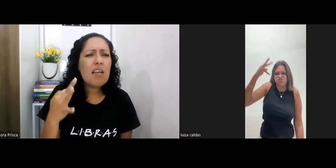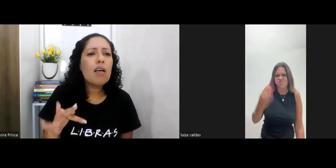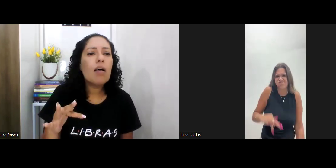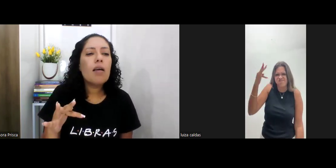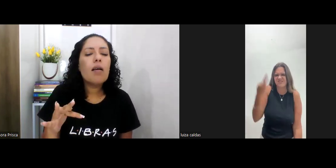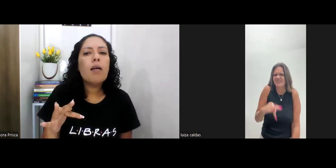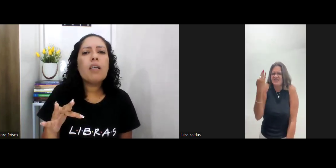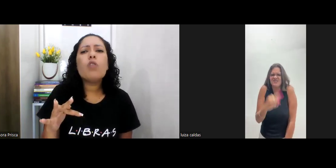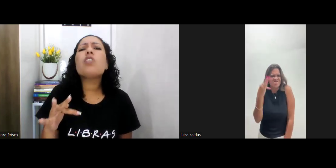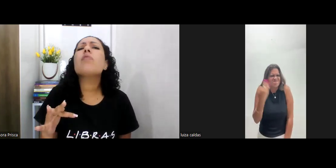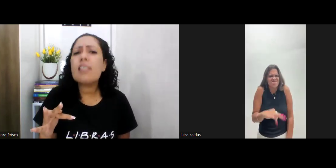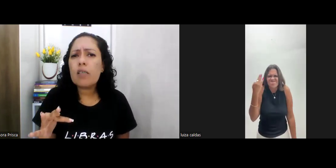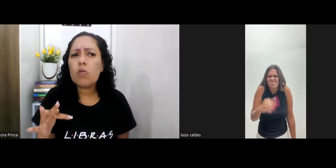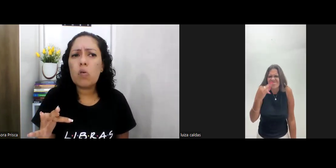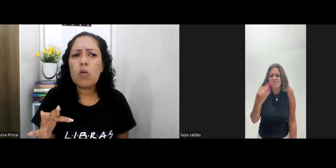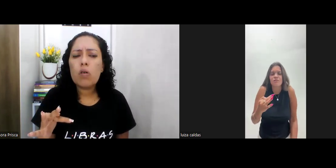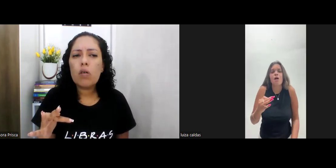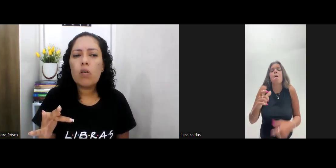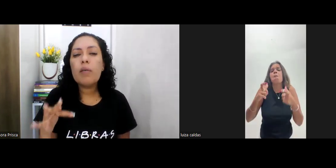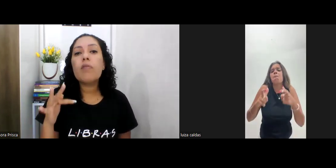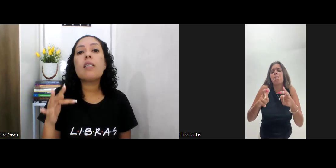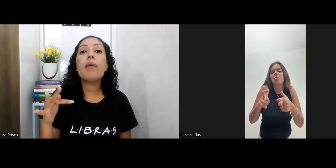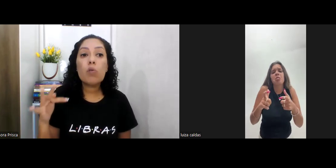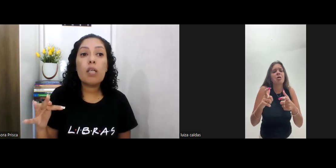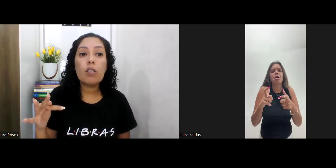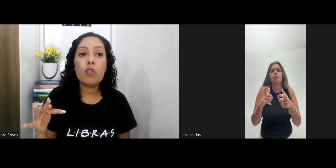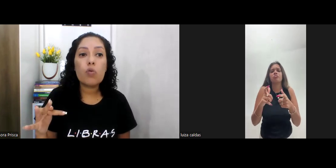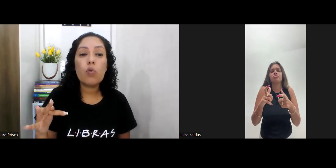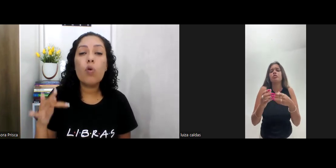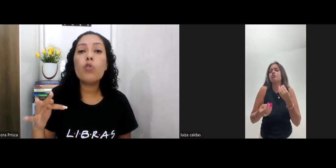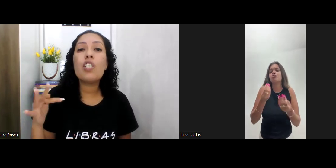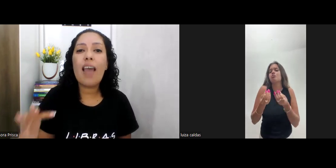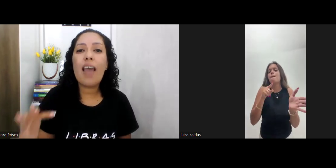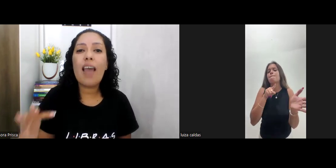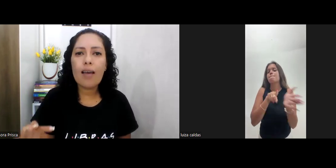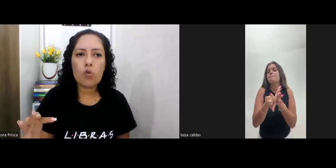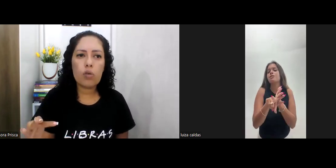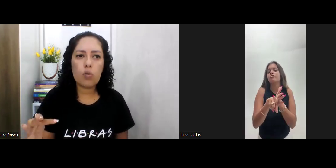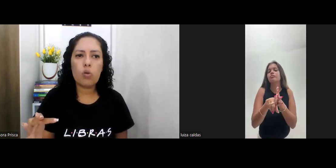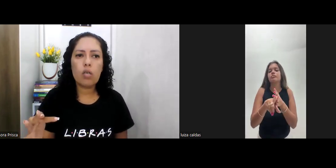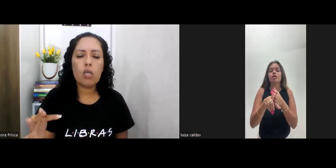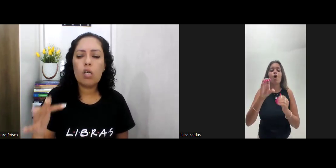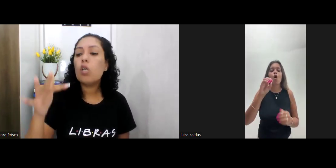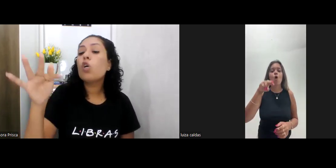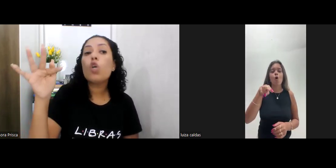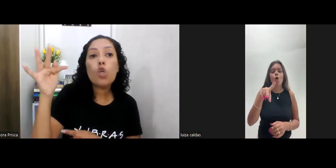dor. Mas onde que você tá com dor? Como é que você pergunta isso? Onde é a sua